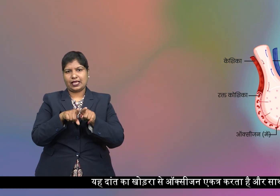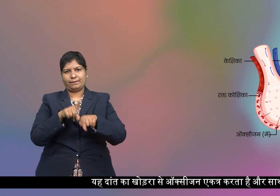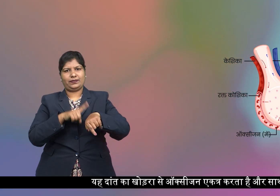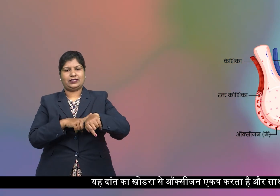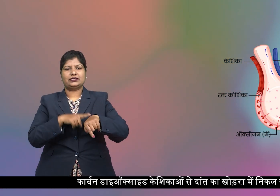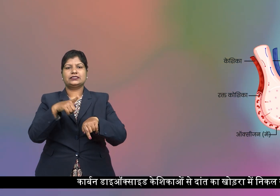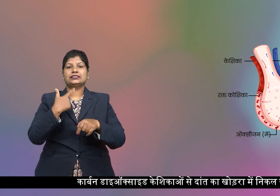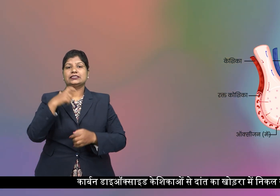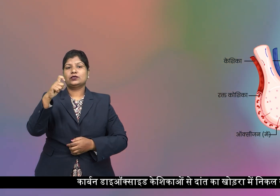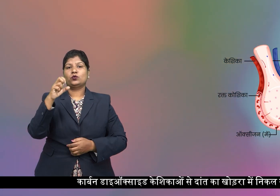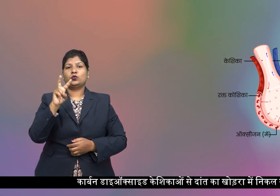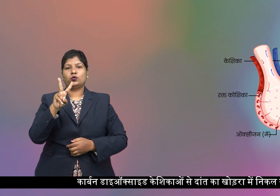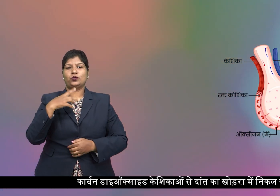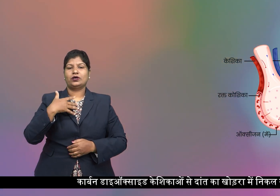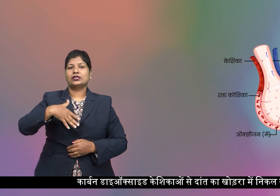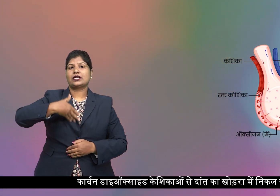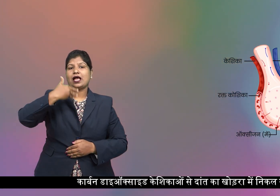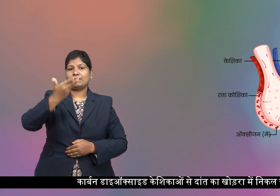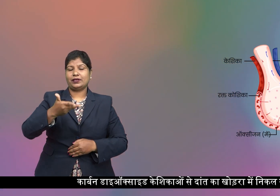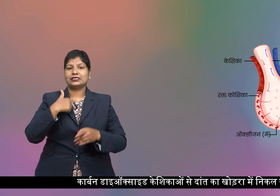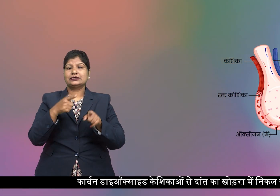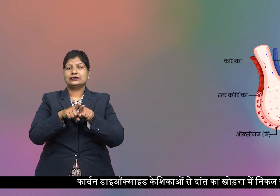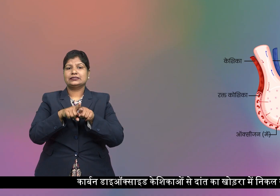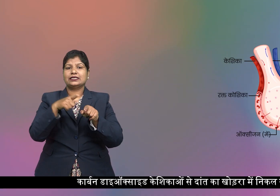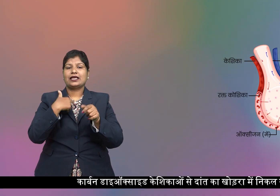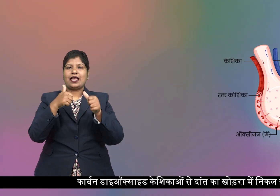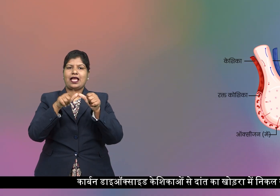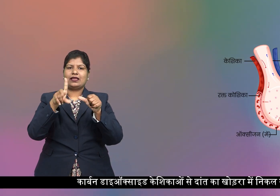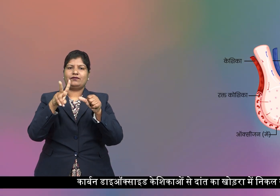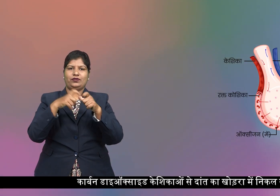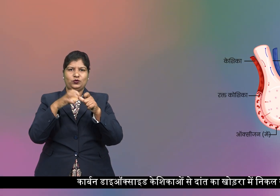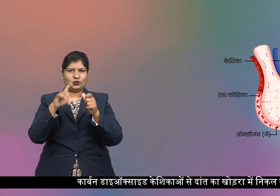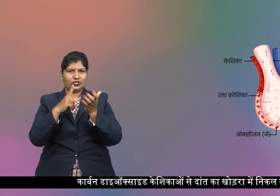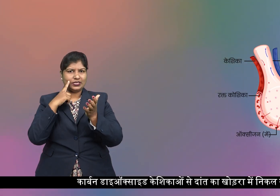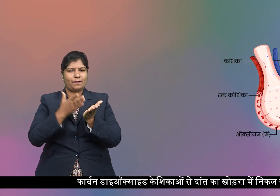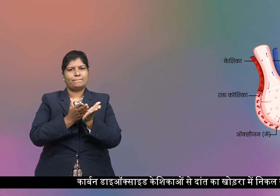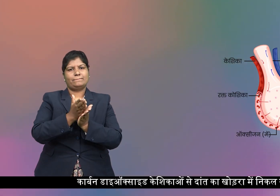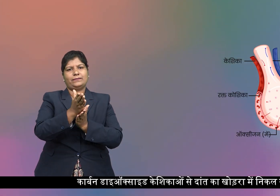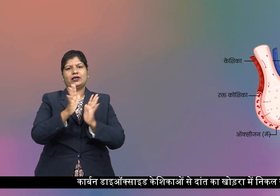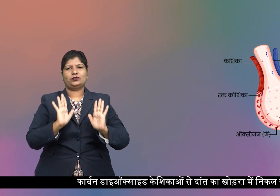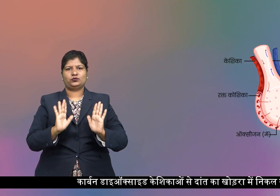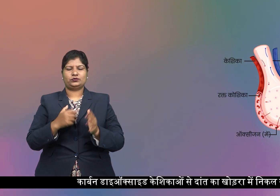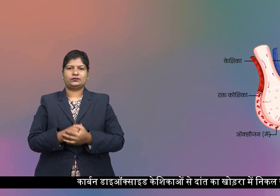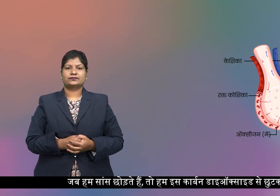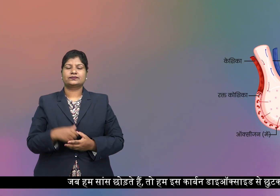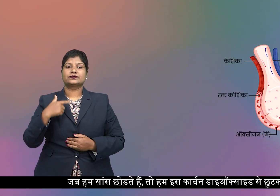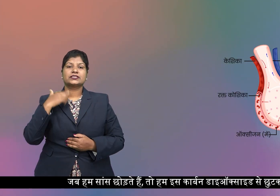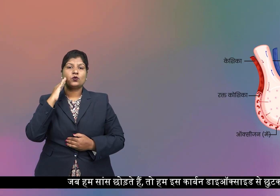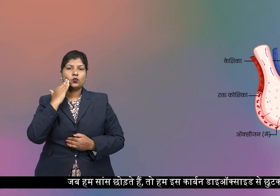ही कार्बन डाइऑक्साइड कोशिकाओं से दांत का खोदरा में निकल जाती है। जब हम